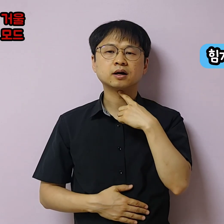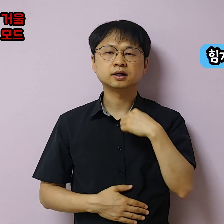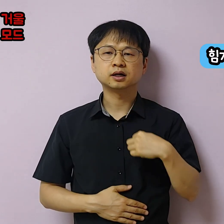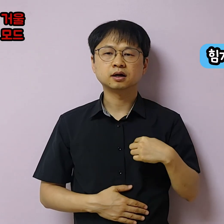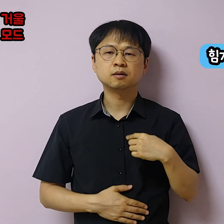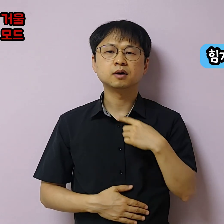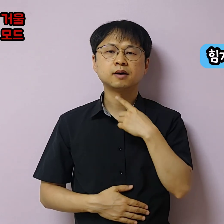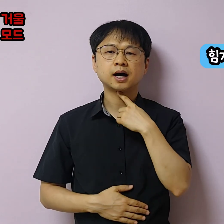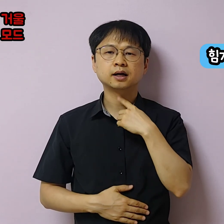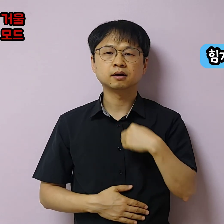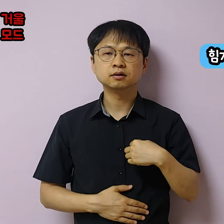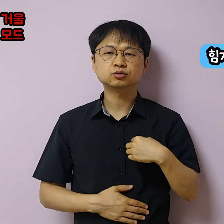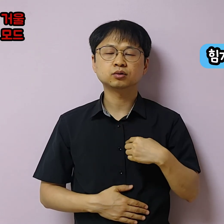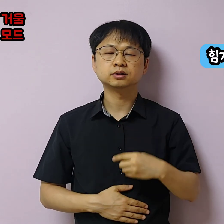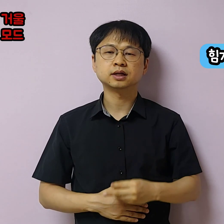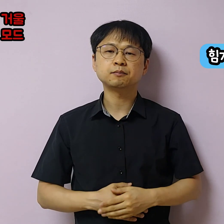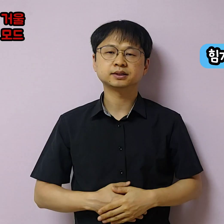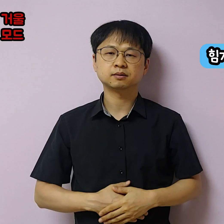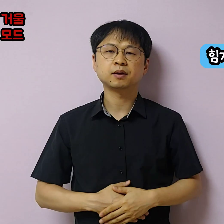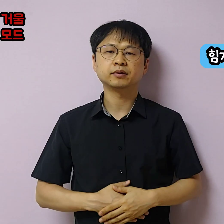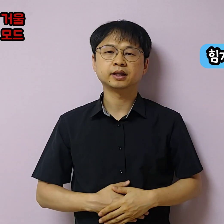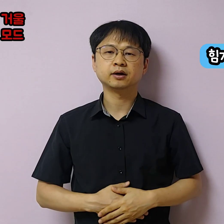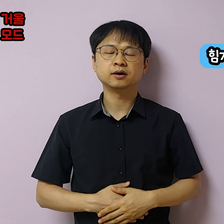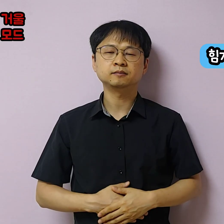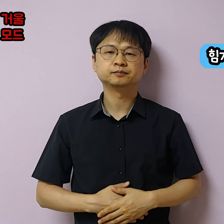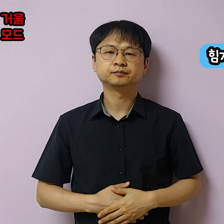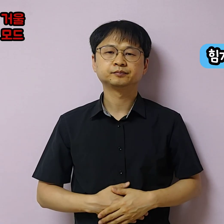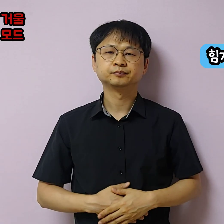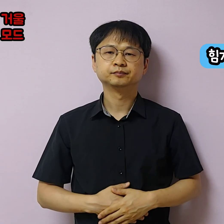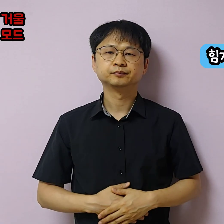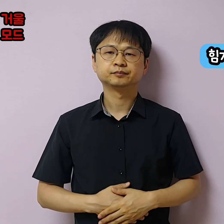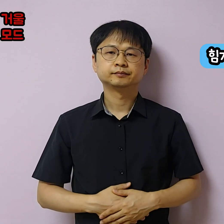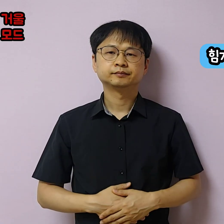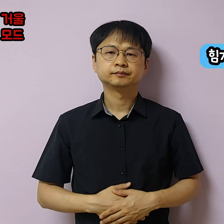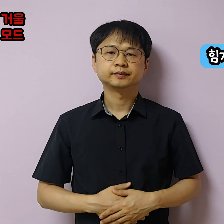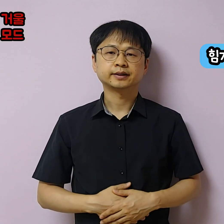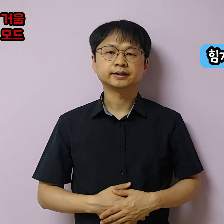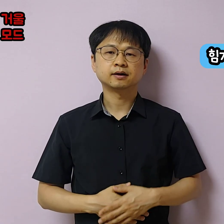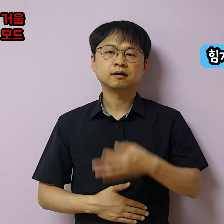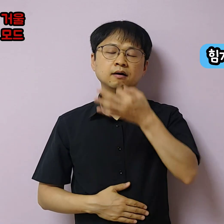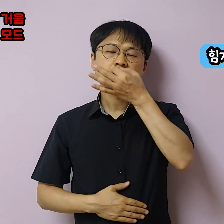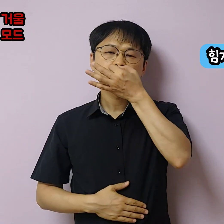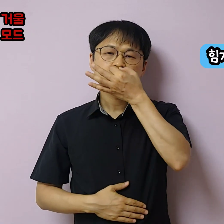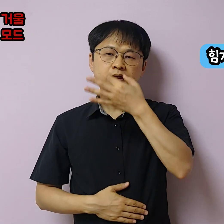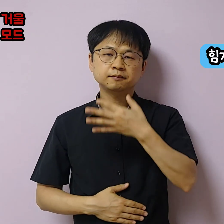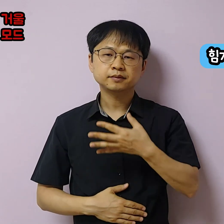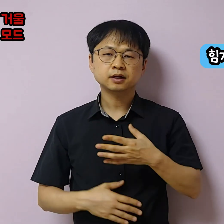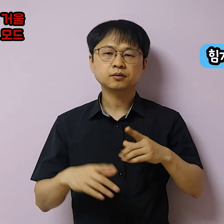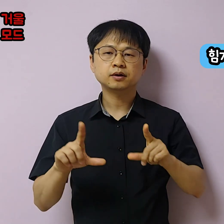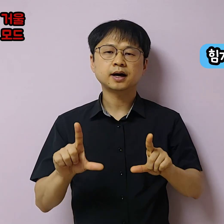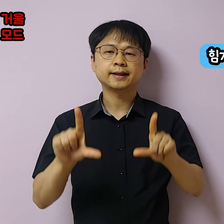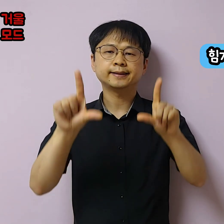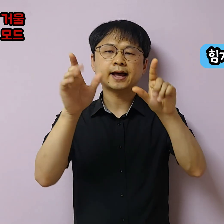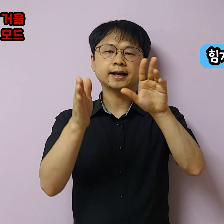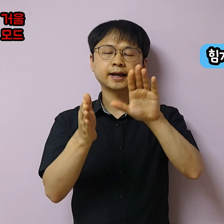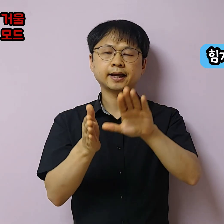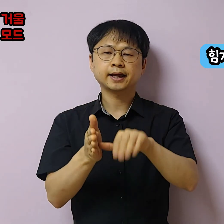과거의 경험, 뭐뭐 하던 수어는 앞에서 배웠네요. 네, 그래서 힘겨워한